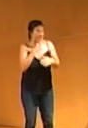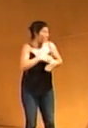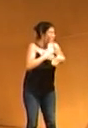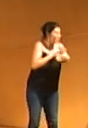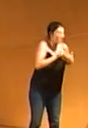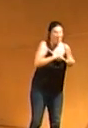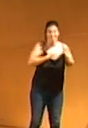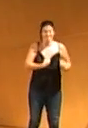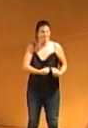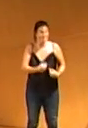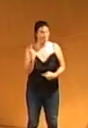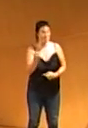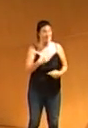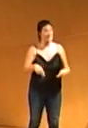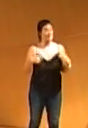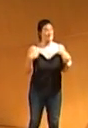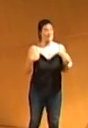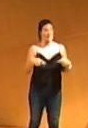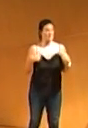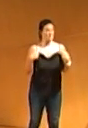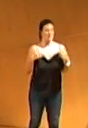vie, la vie à se partager.